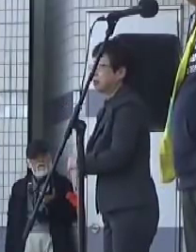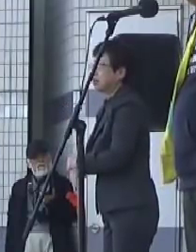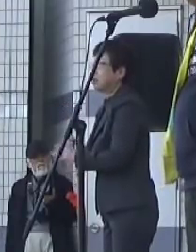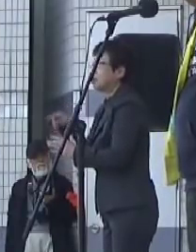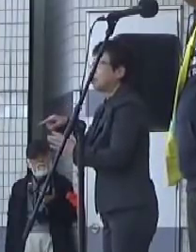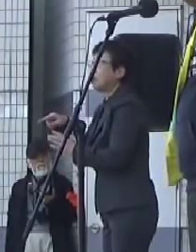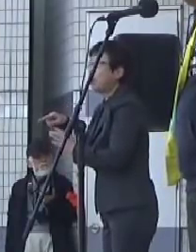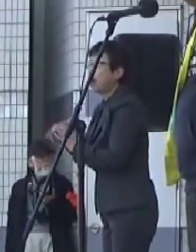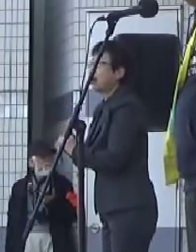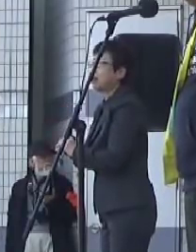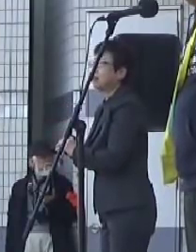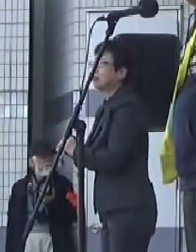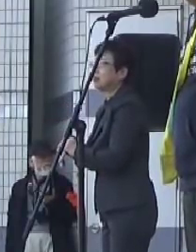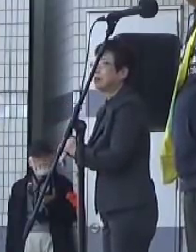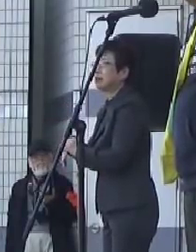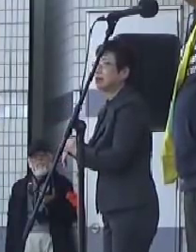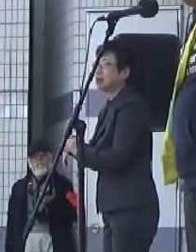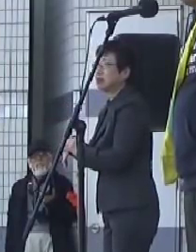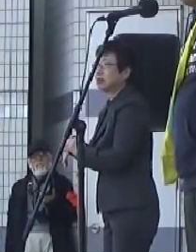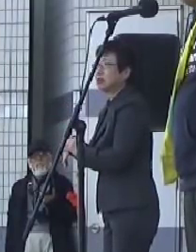そこではやっぱり